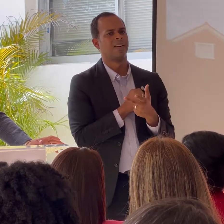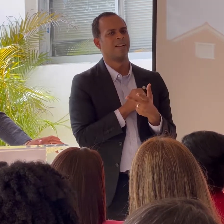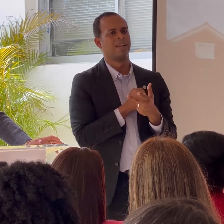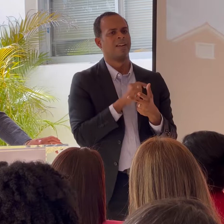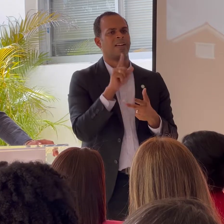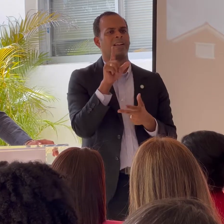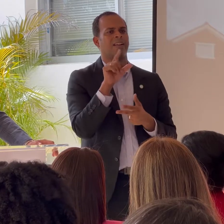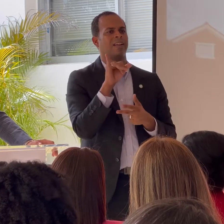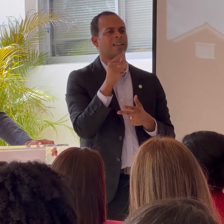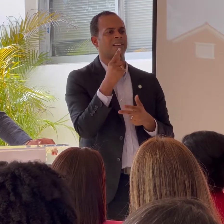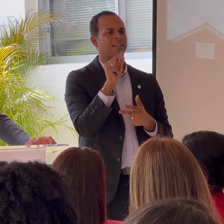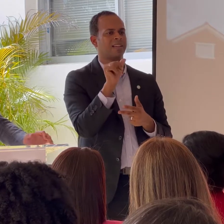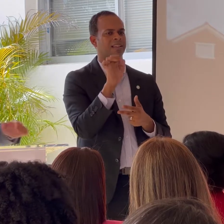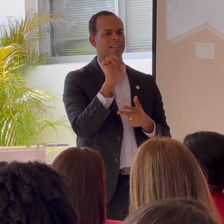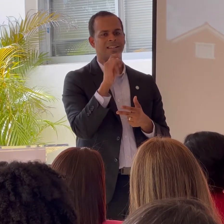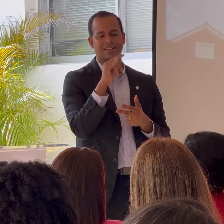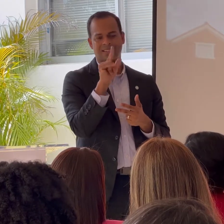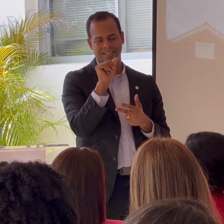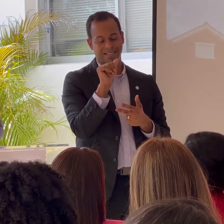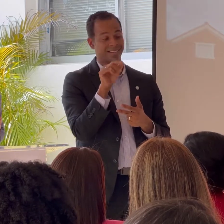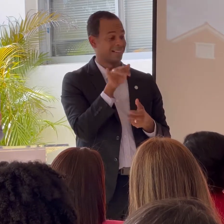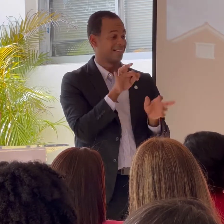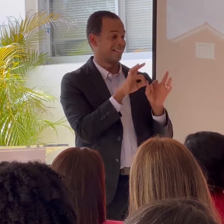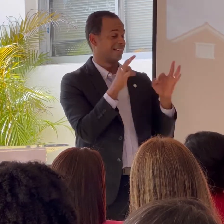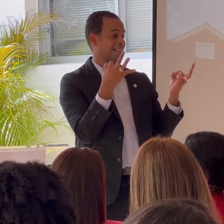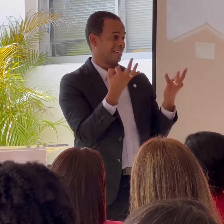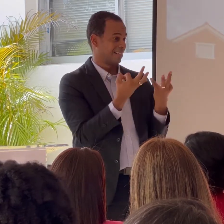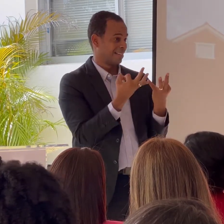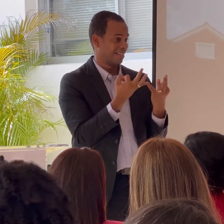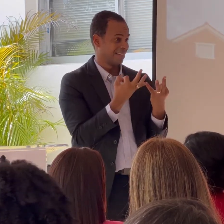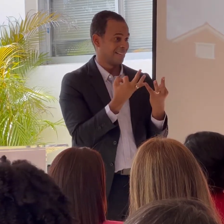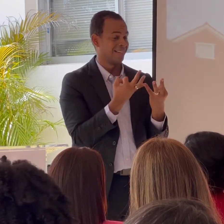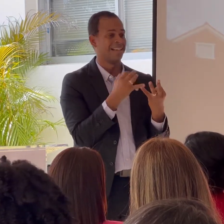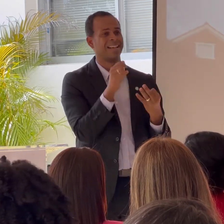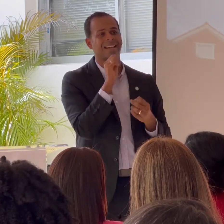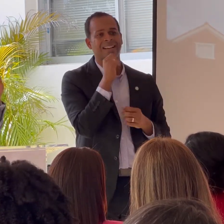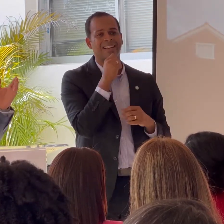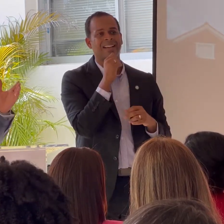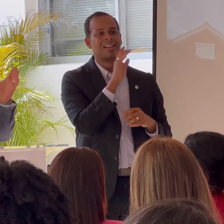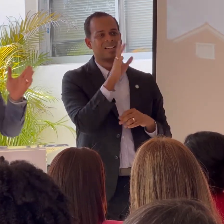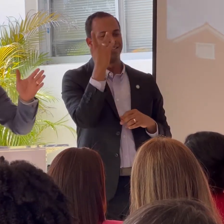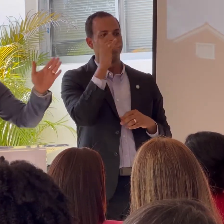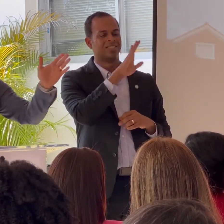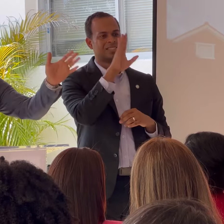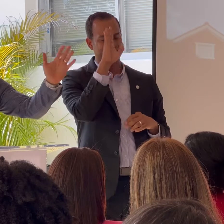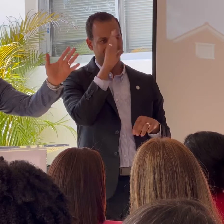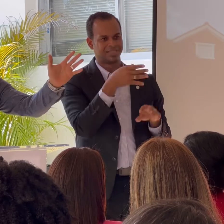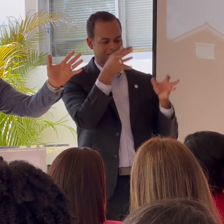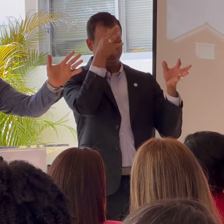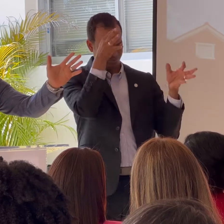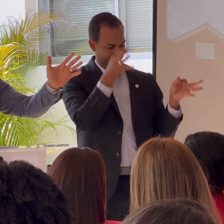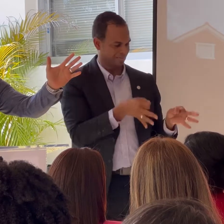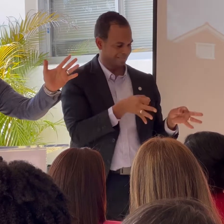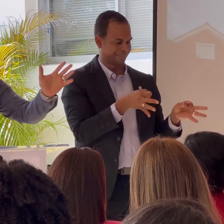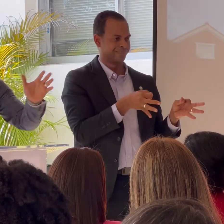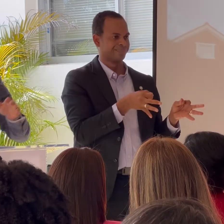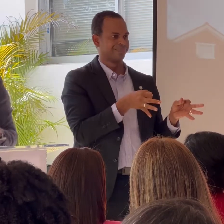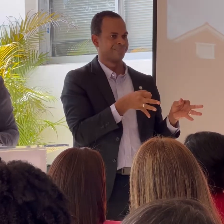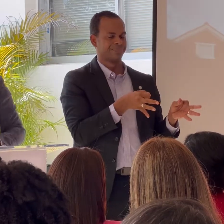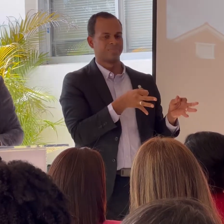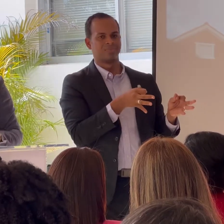Ligia Elena, y habla de aquella familia que sufre porque su hija tomó una decisión